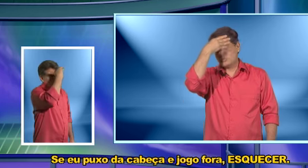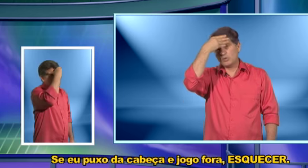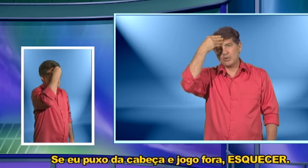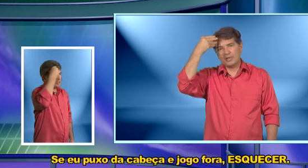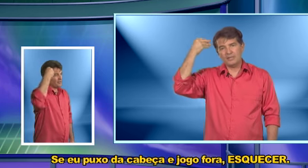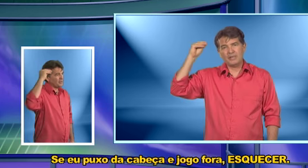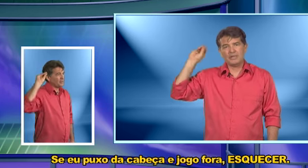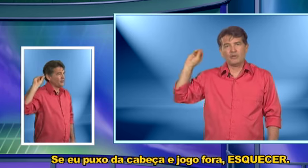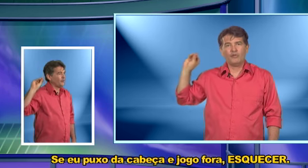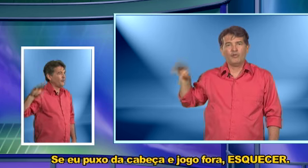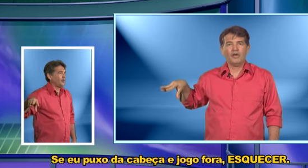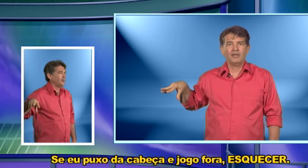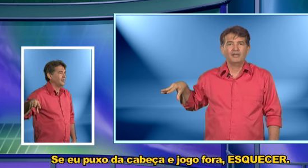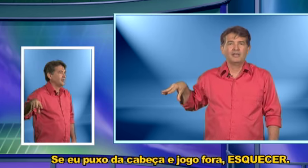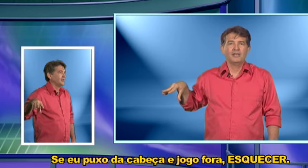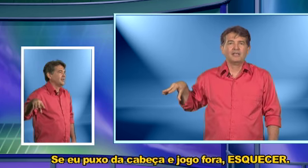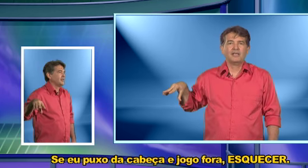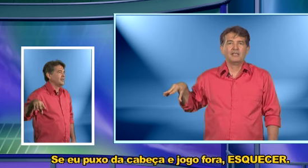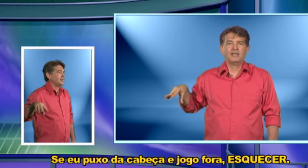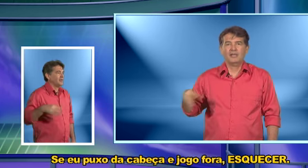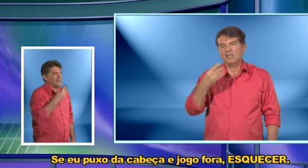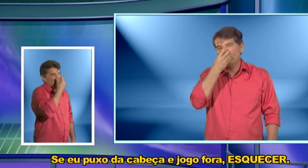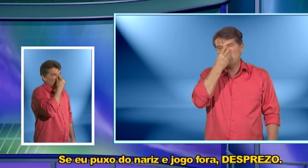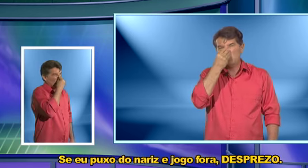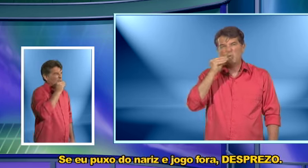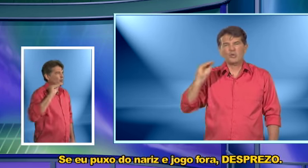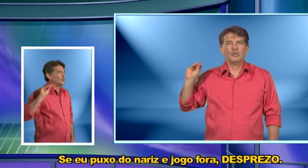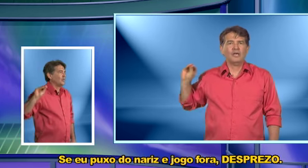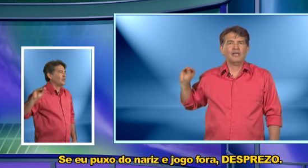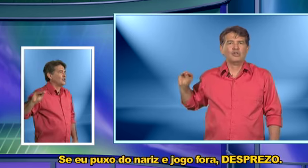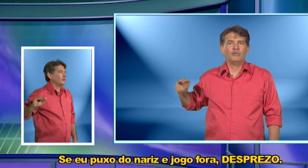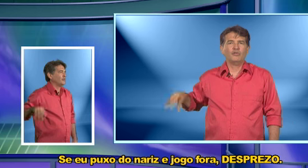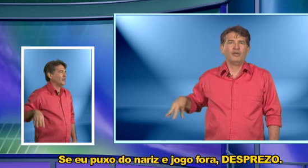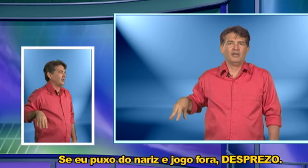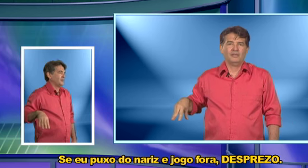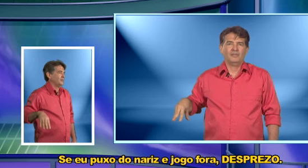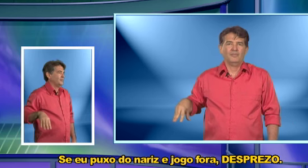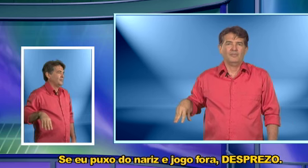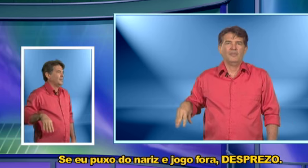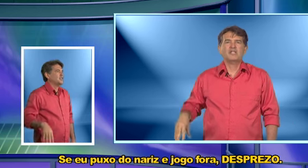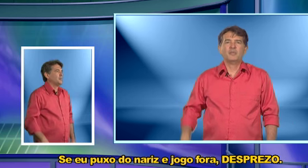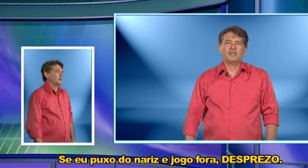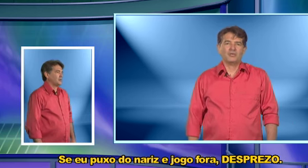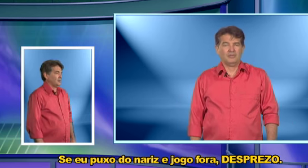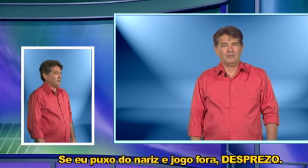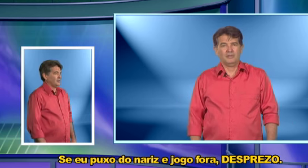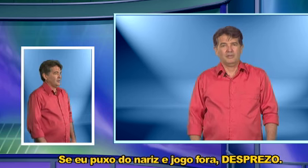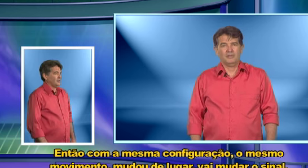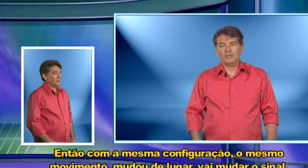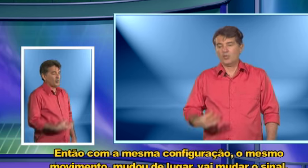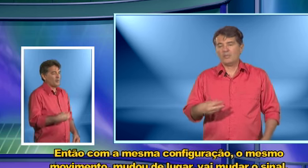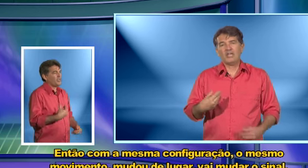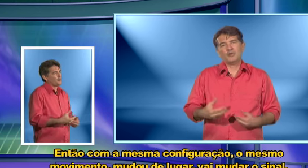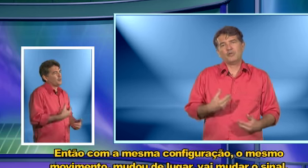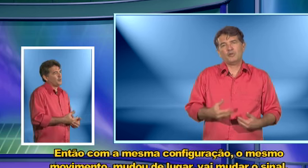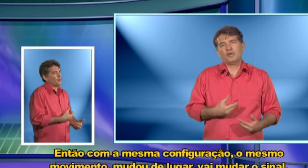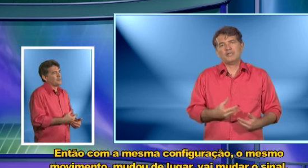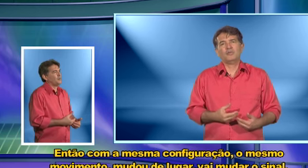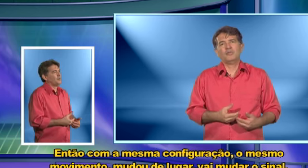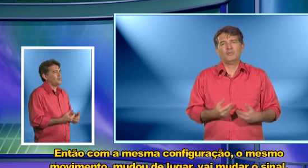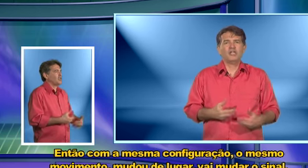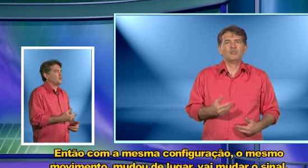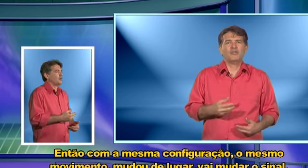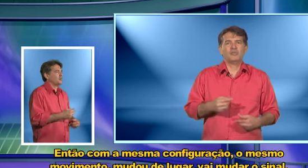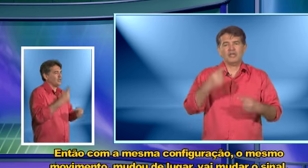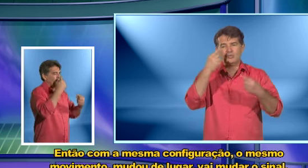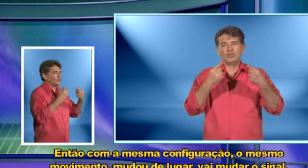Se eu puxo da cabeça e jogo fora, esquecer. Se eu puxo do nariz e jogo fora, desprezo. Então, com a mesma